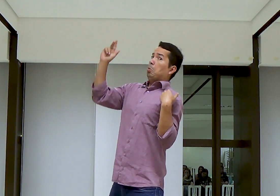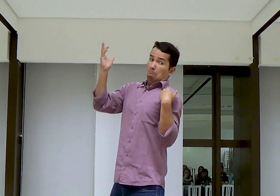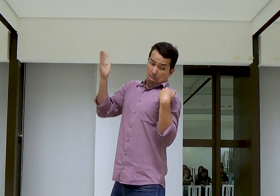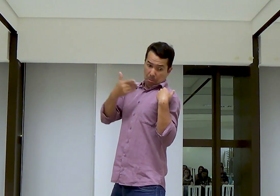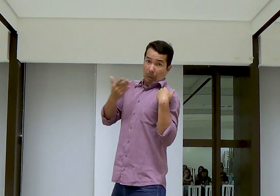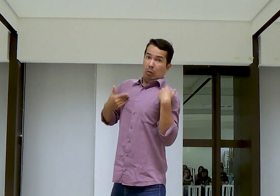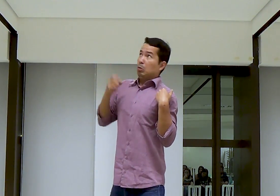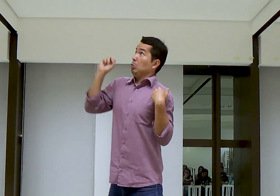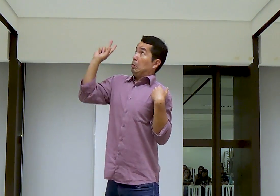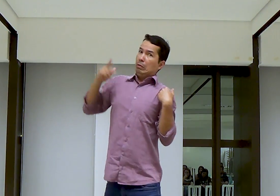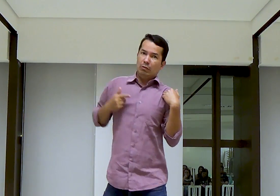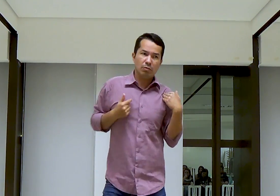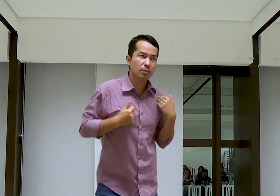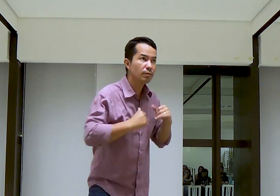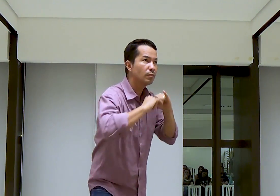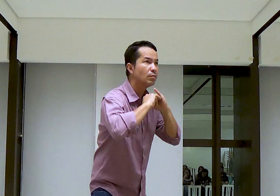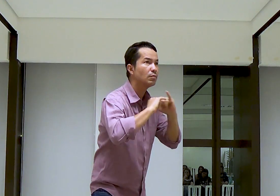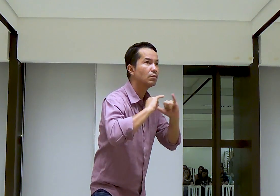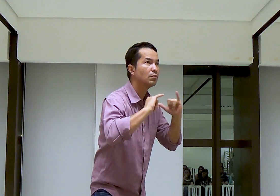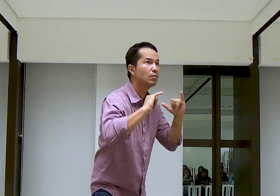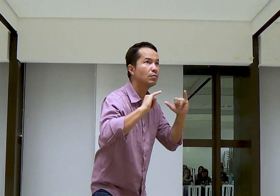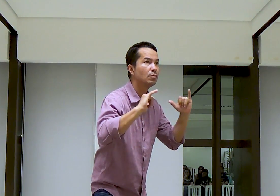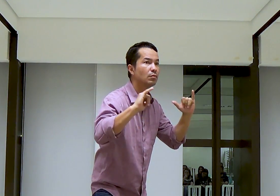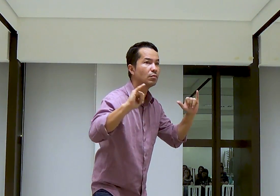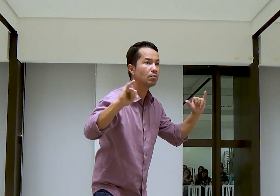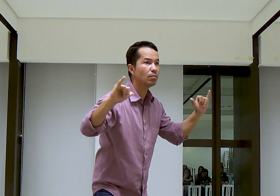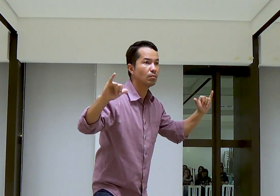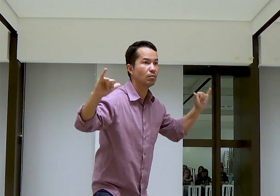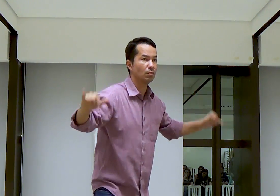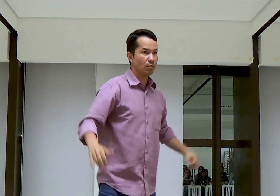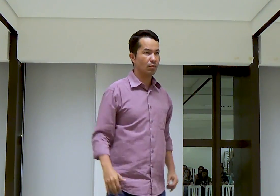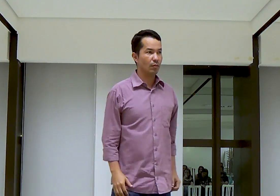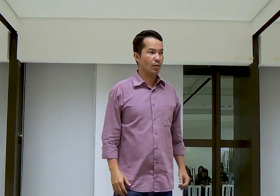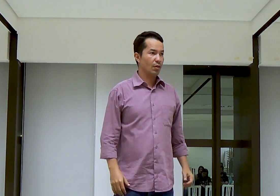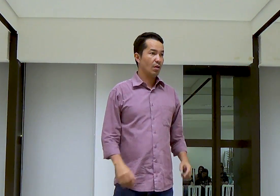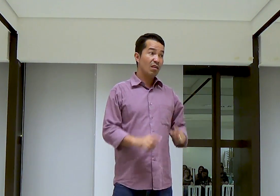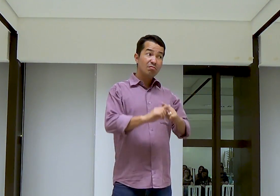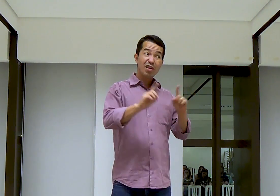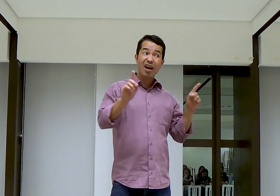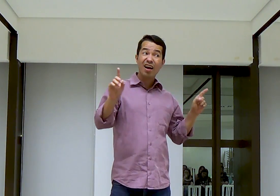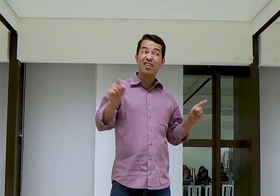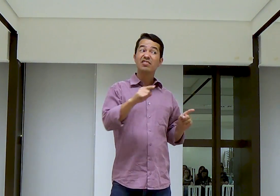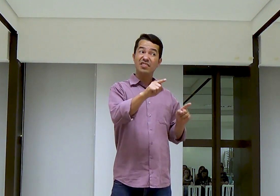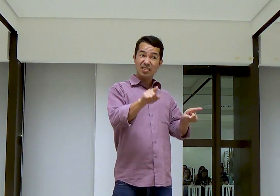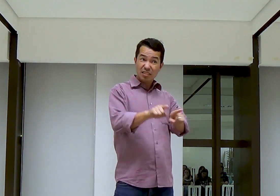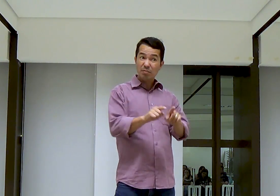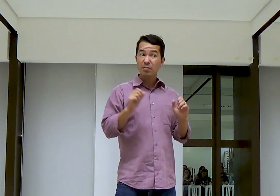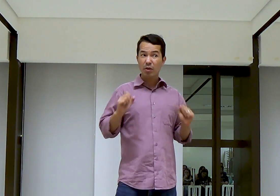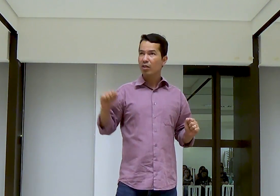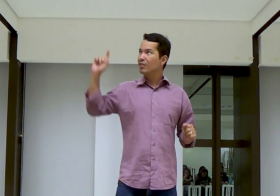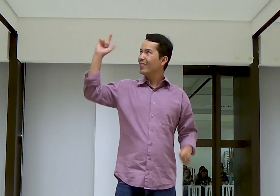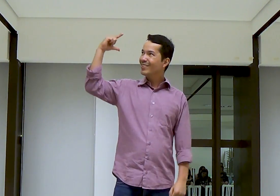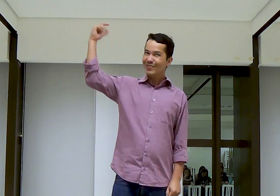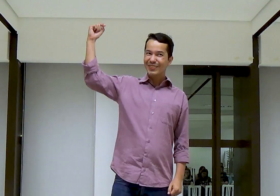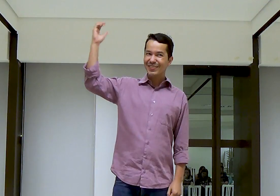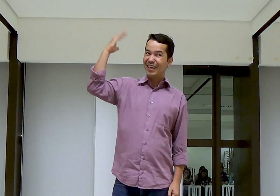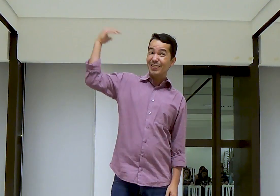Senhor escolheu a mim? Então, anunciarei, irei. Mas você também